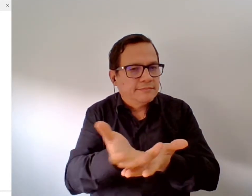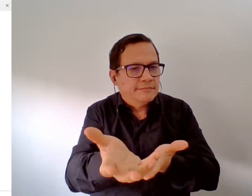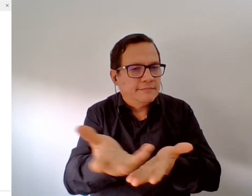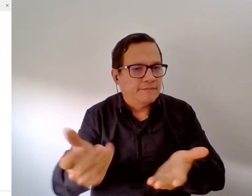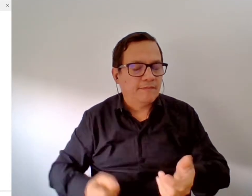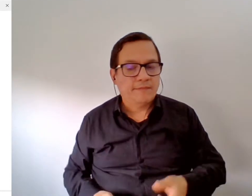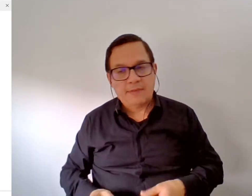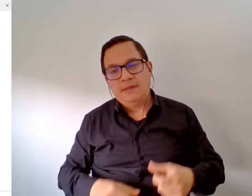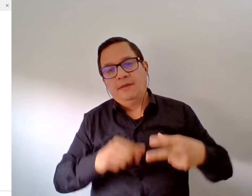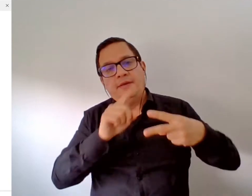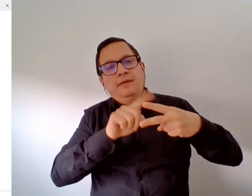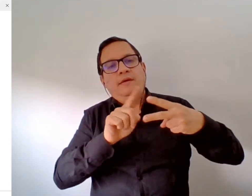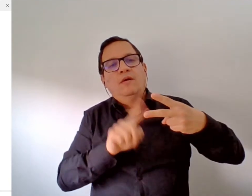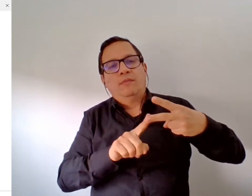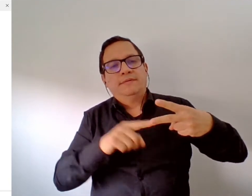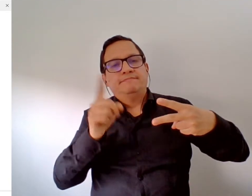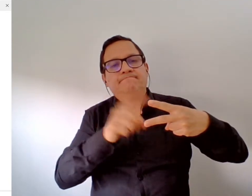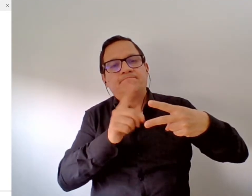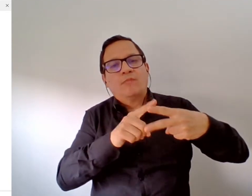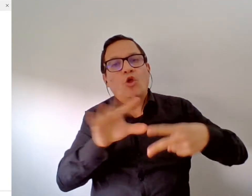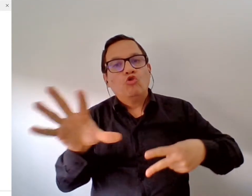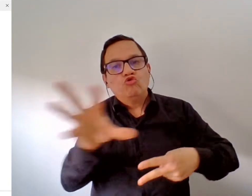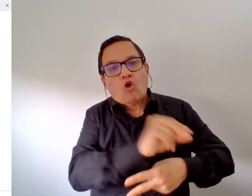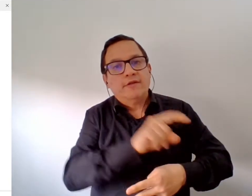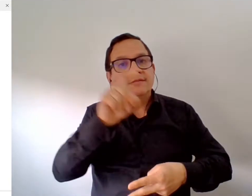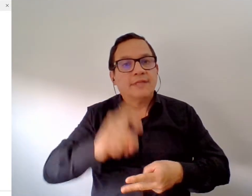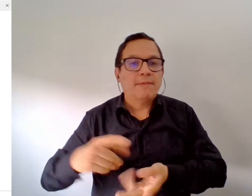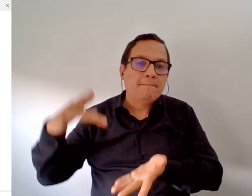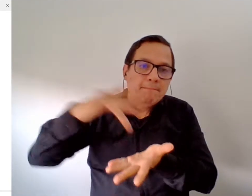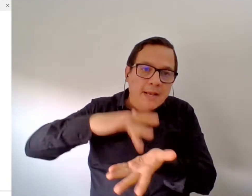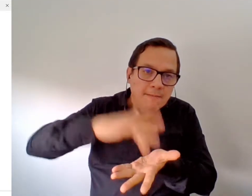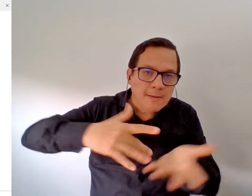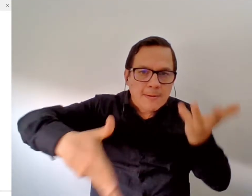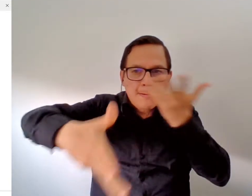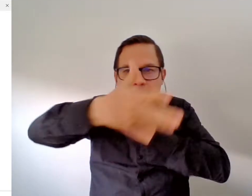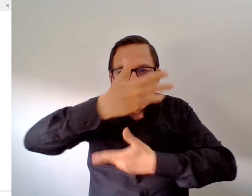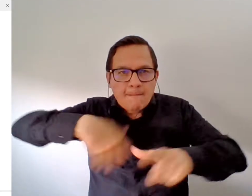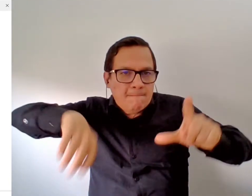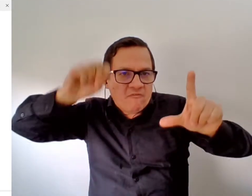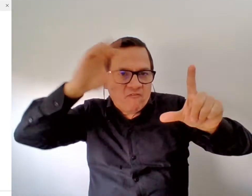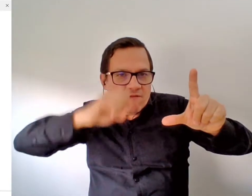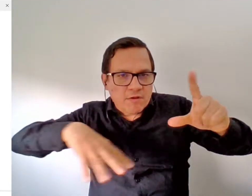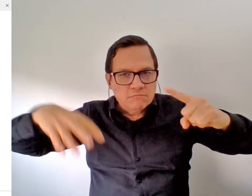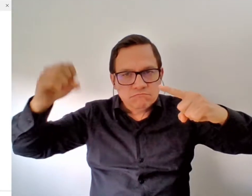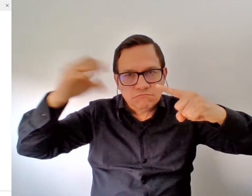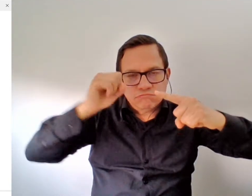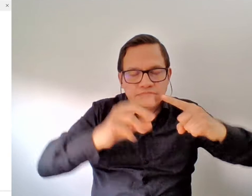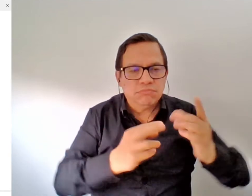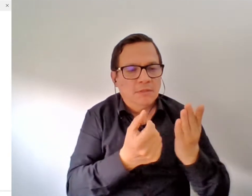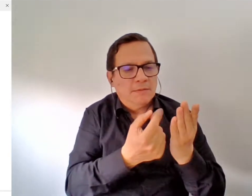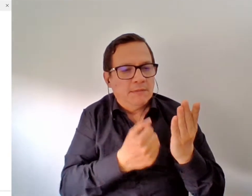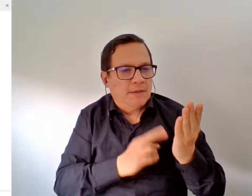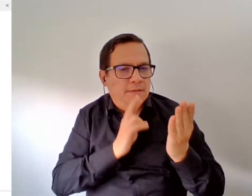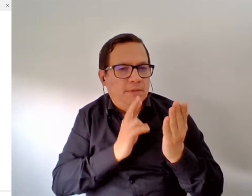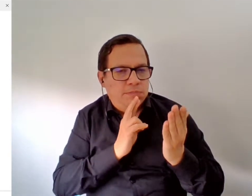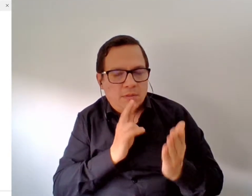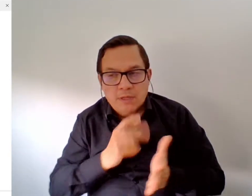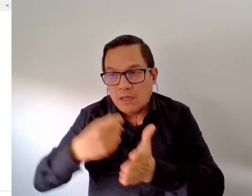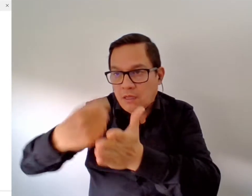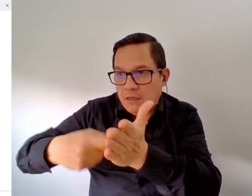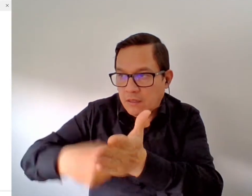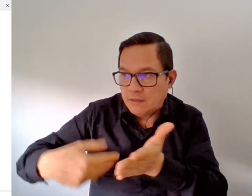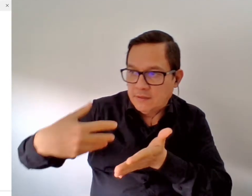orientaciones. Todos los integrantes del grupo deben participar con sus aportes en el desarrollo